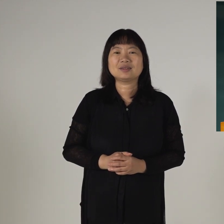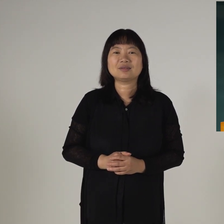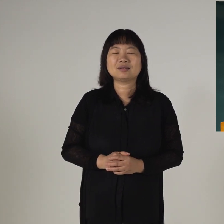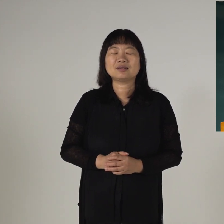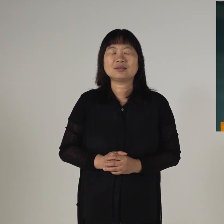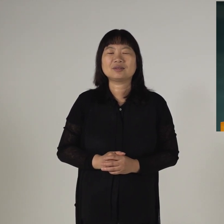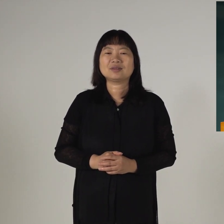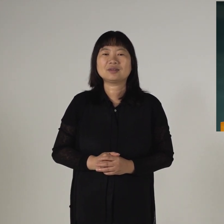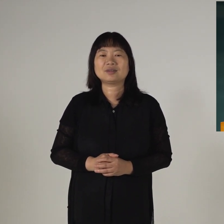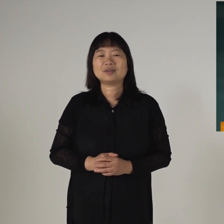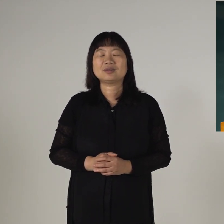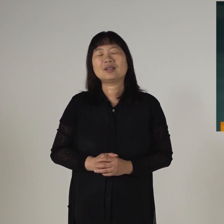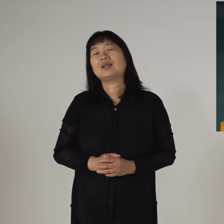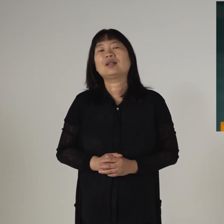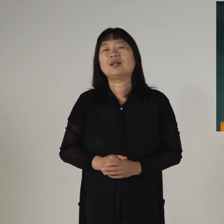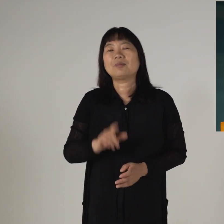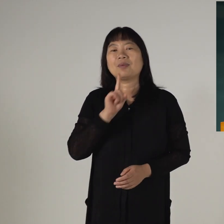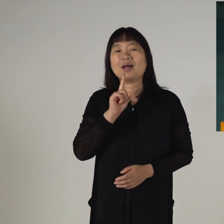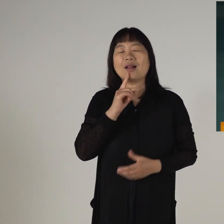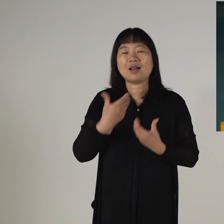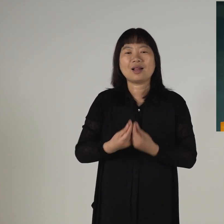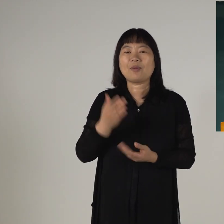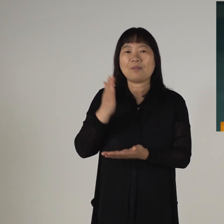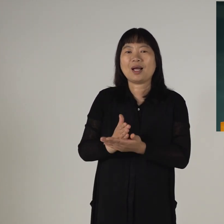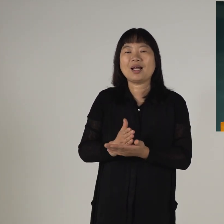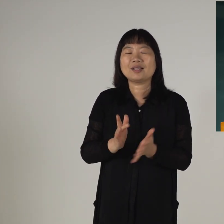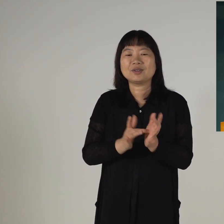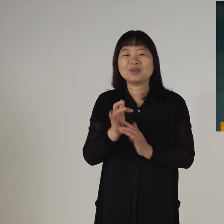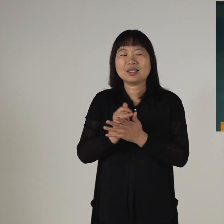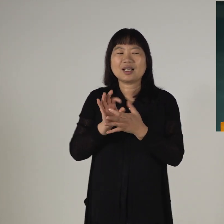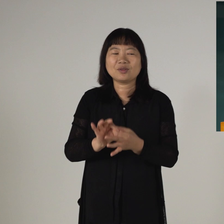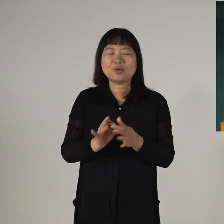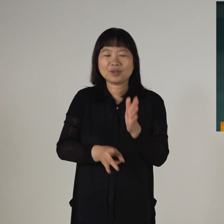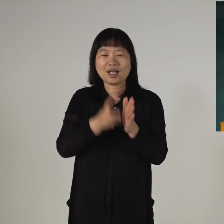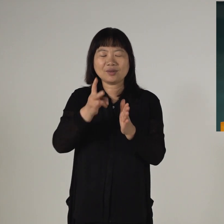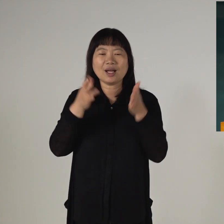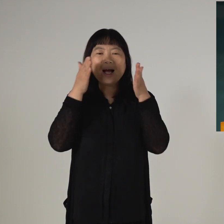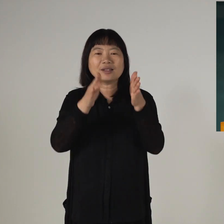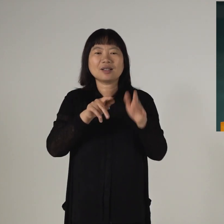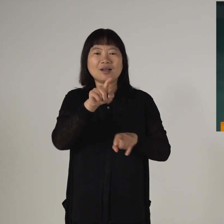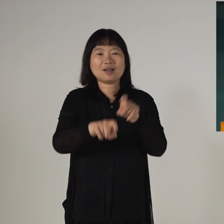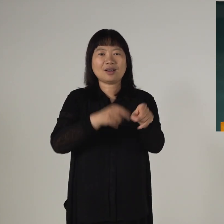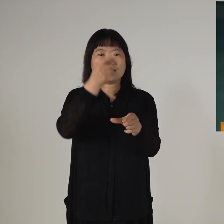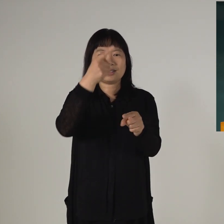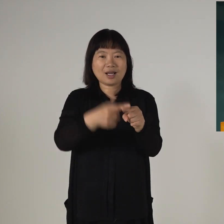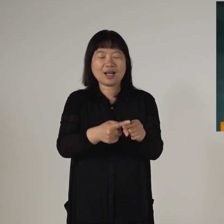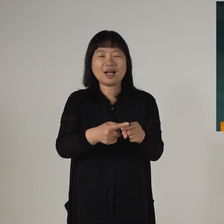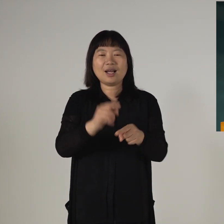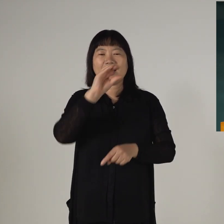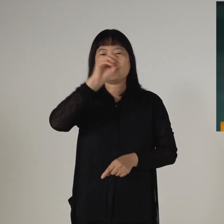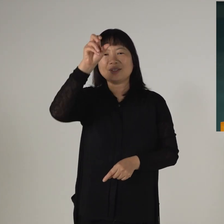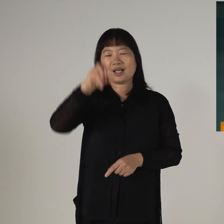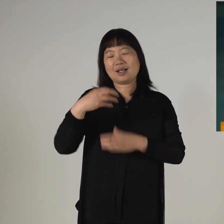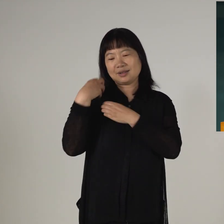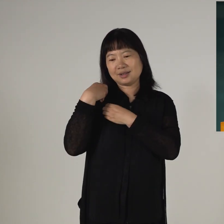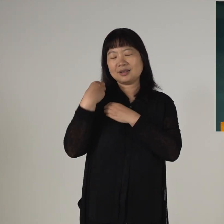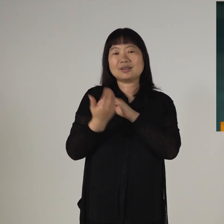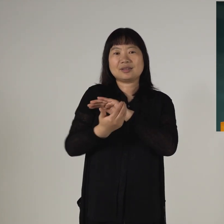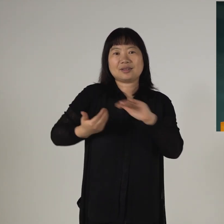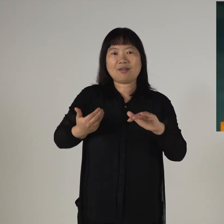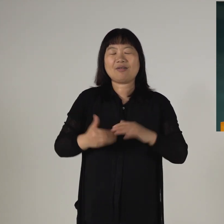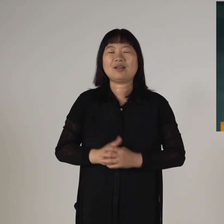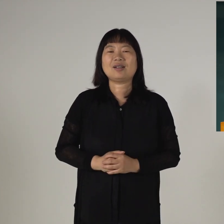없이 예수님이 계속 예루살렘을 향해서 가시다가 이제 십자가를 지시기